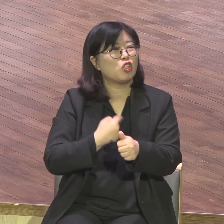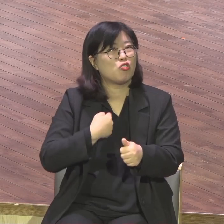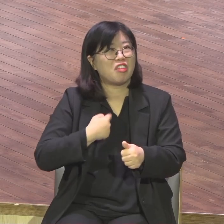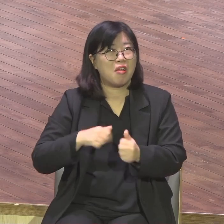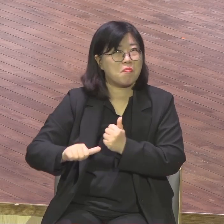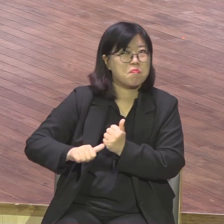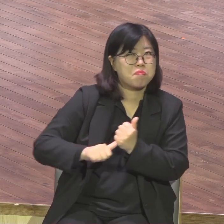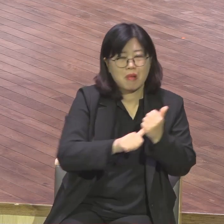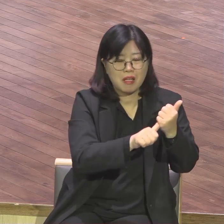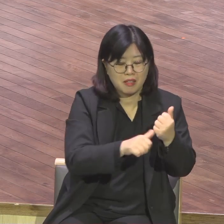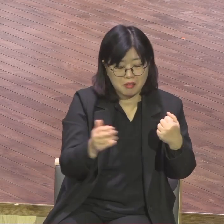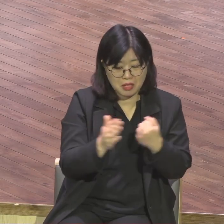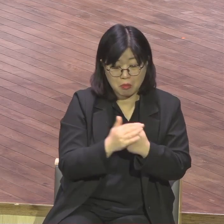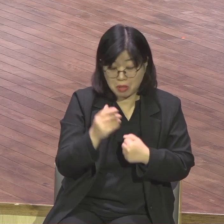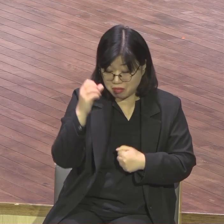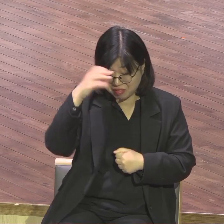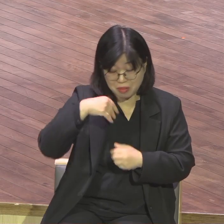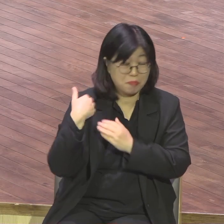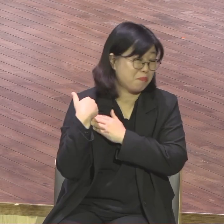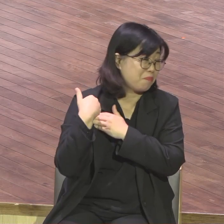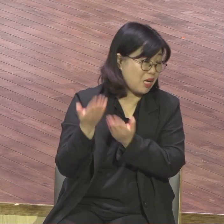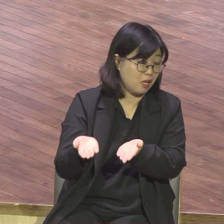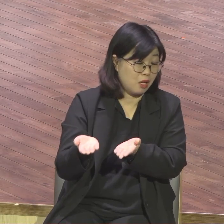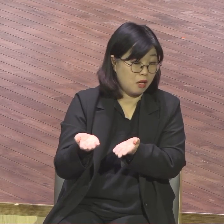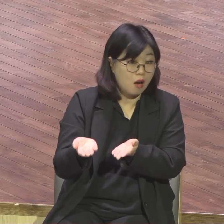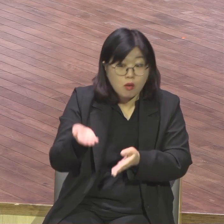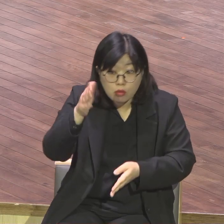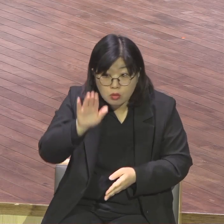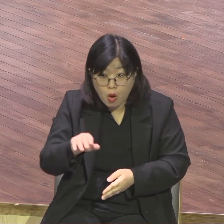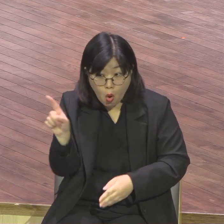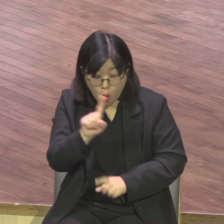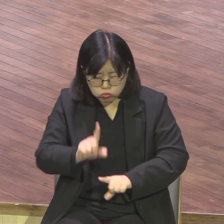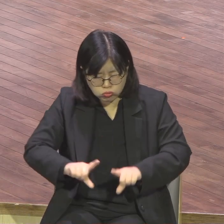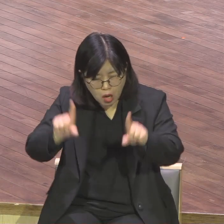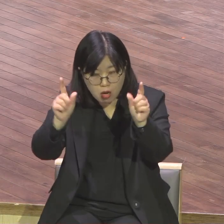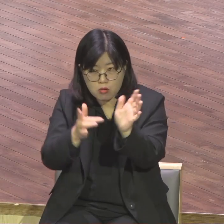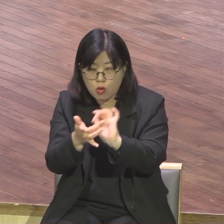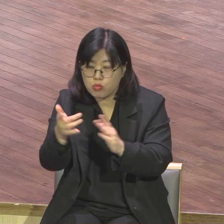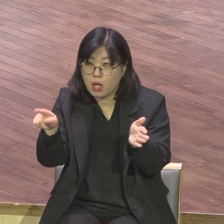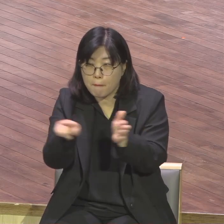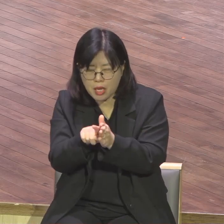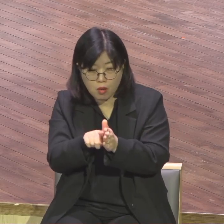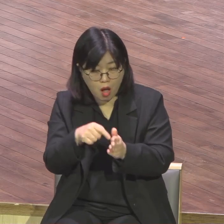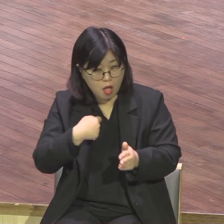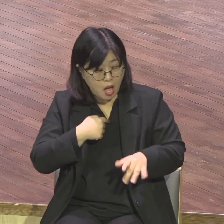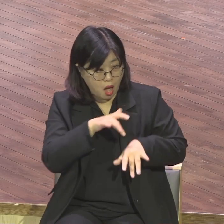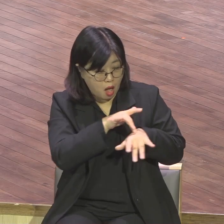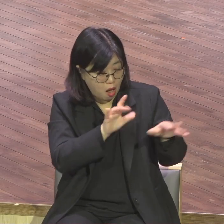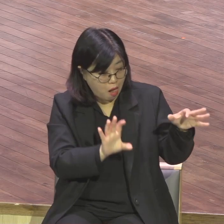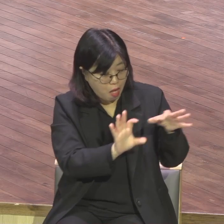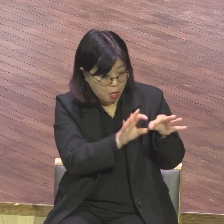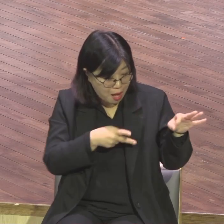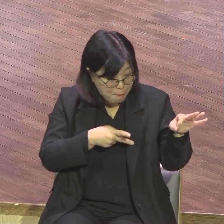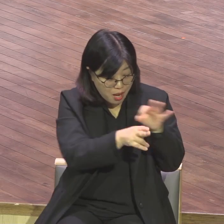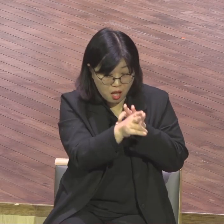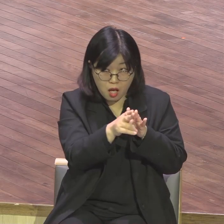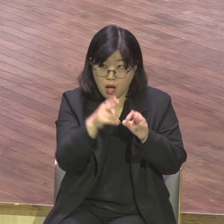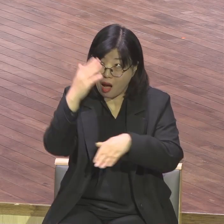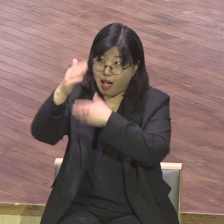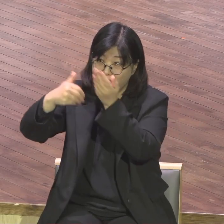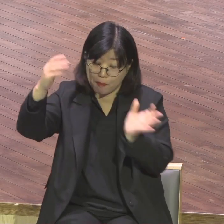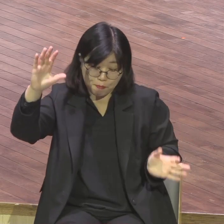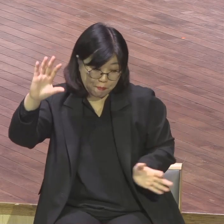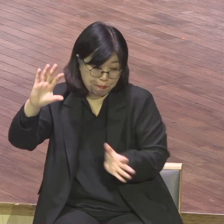그런데 어느 날 전도사 통해서 예수 믿었단 말이에요. 신분이 바뀌었다. 신분이 마귀 자식에서 하나님 자녀로 소속과